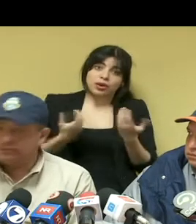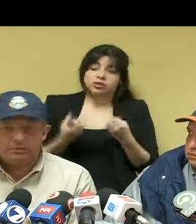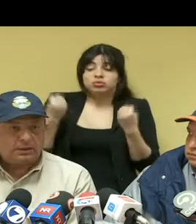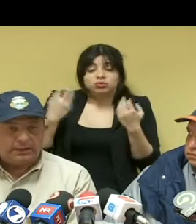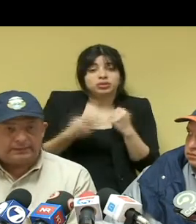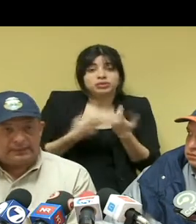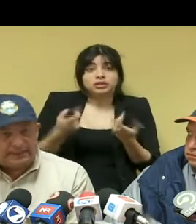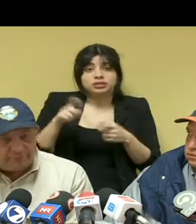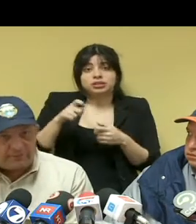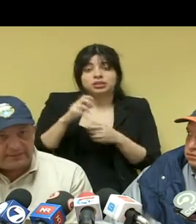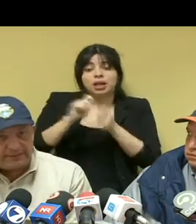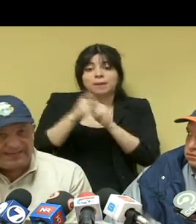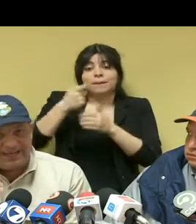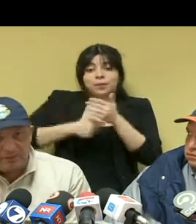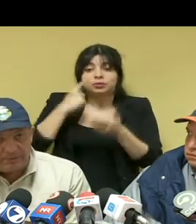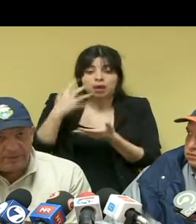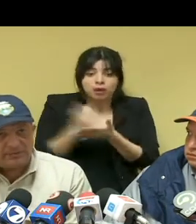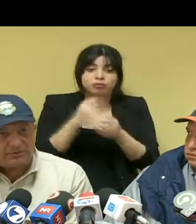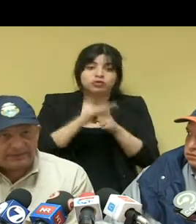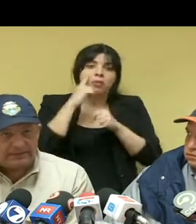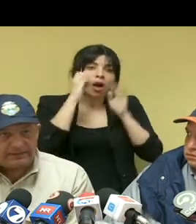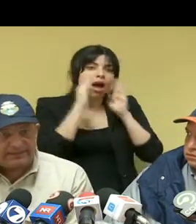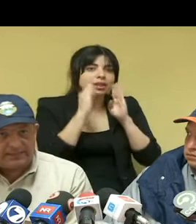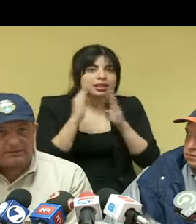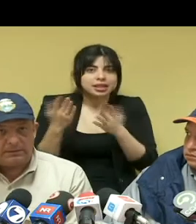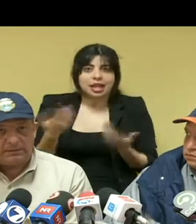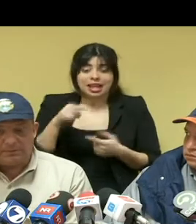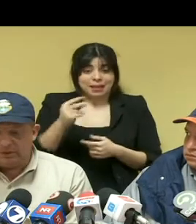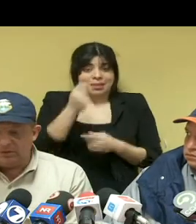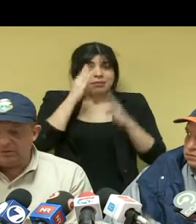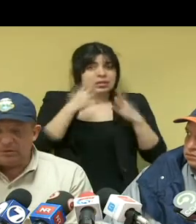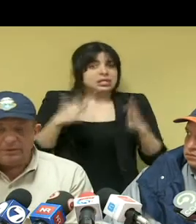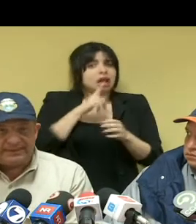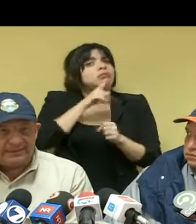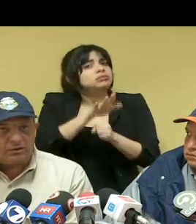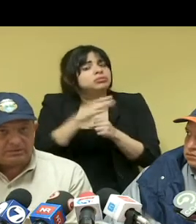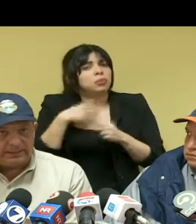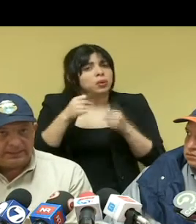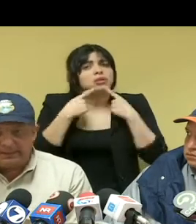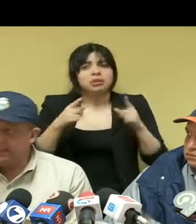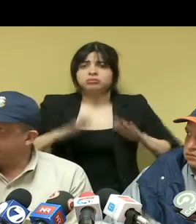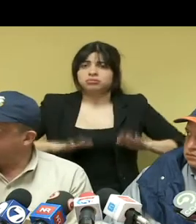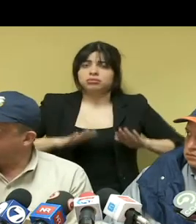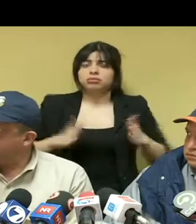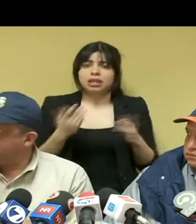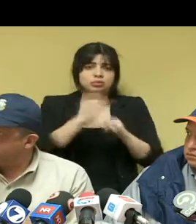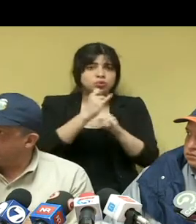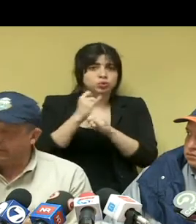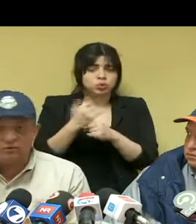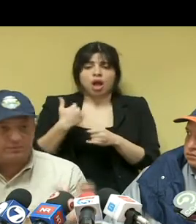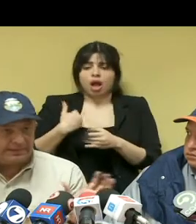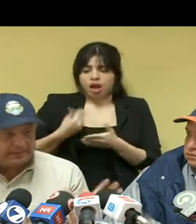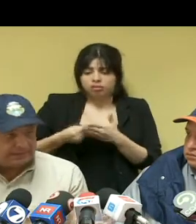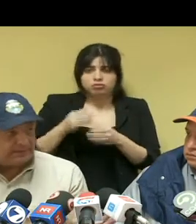muchos casos. La forma de atender en lo inmediato está garantizada. Puedo decir con tranquilidad que las instituciones tienen